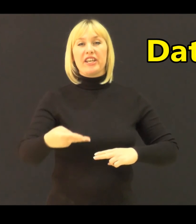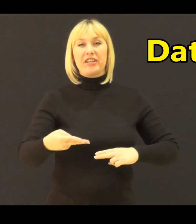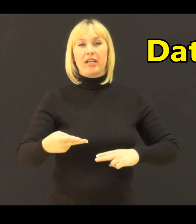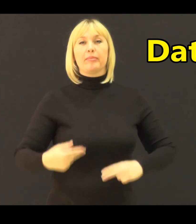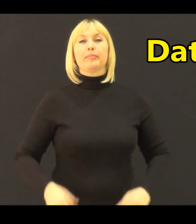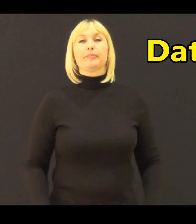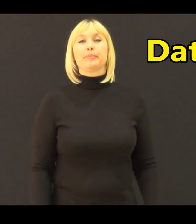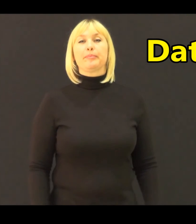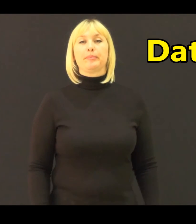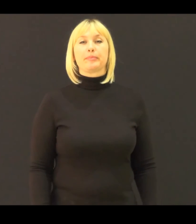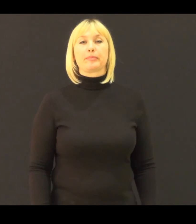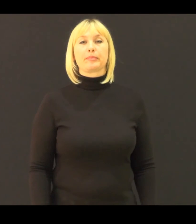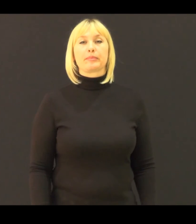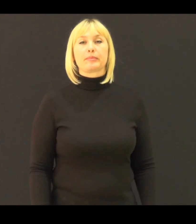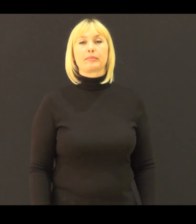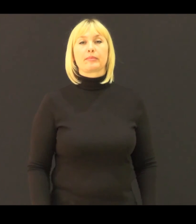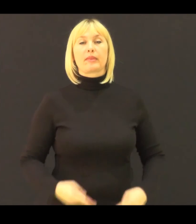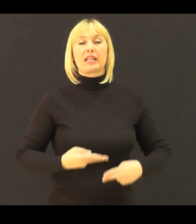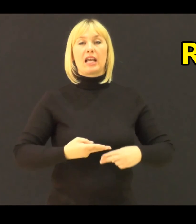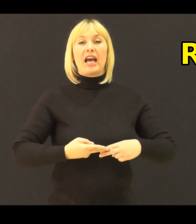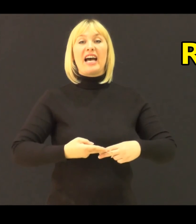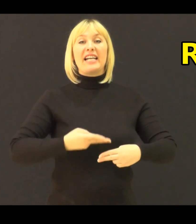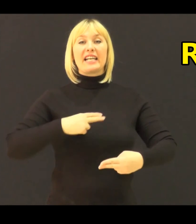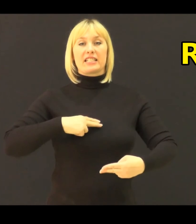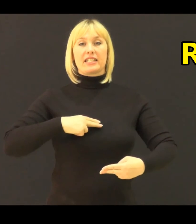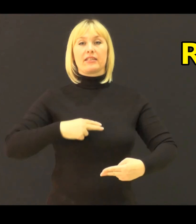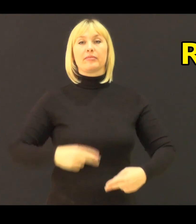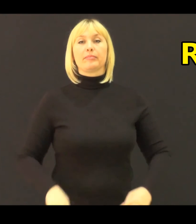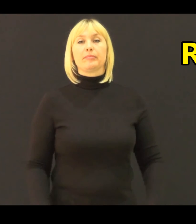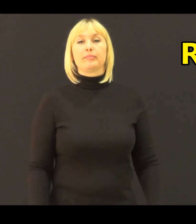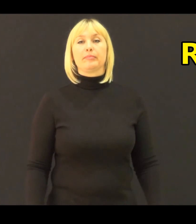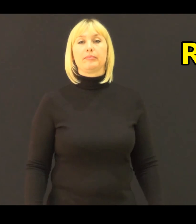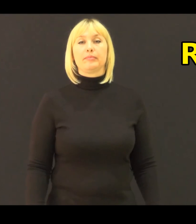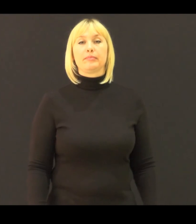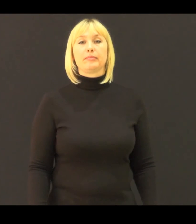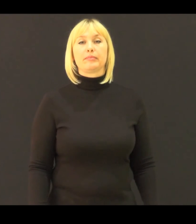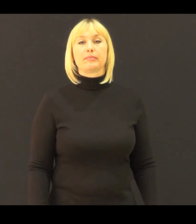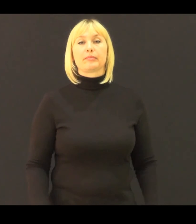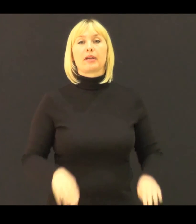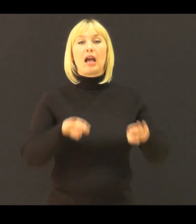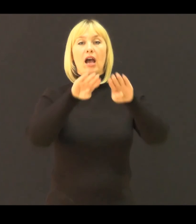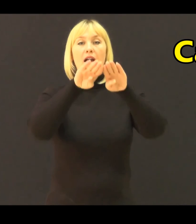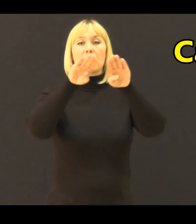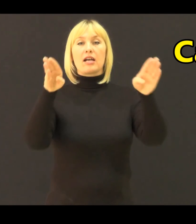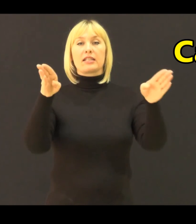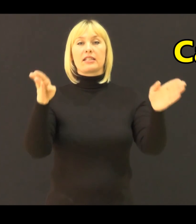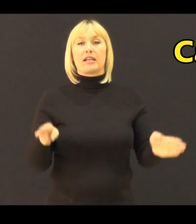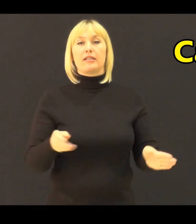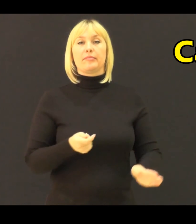Datorie. Rest. Casa.